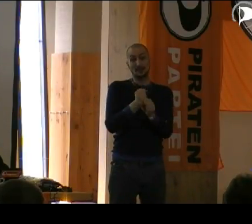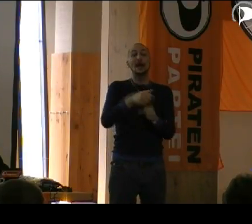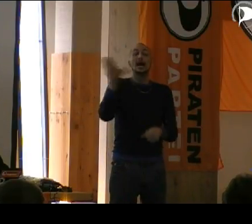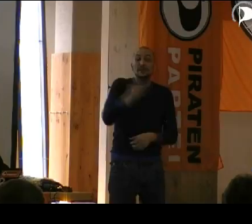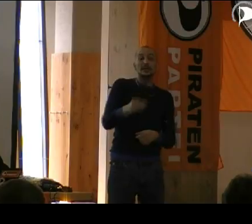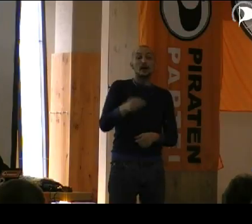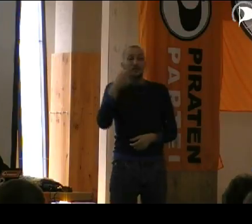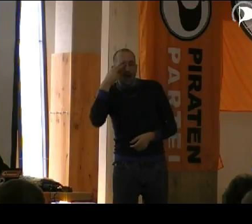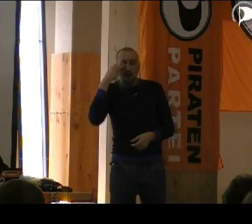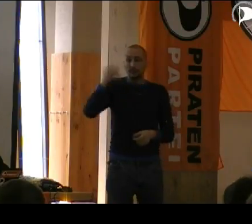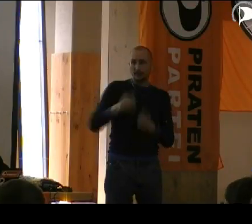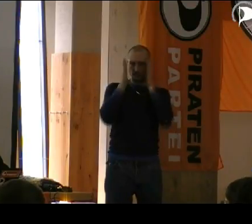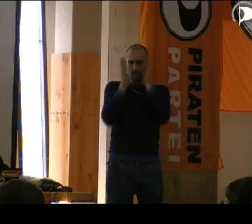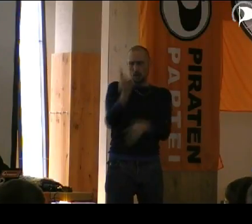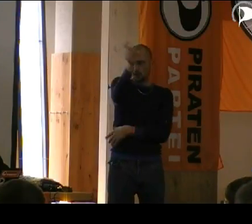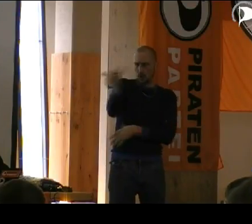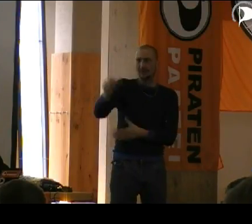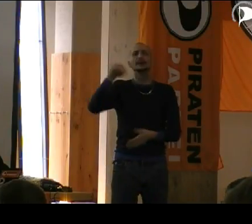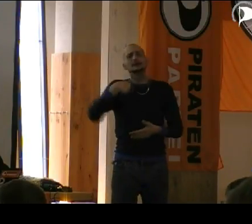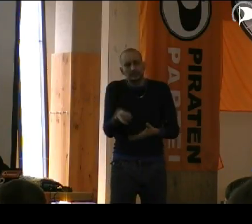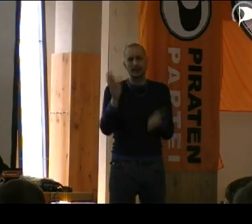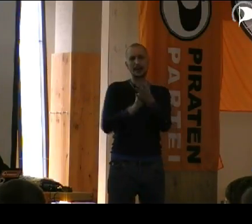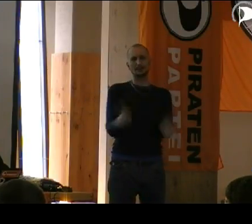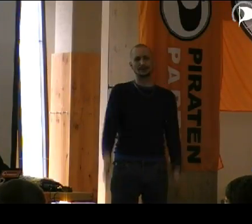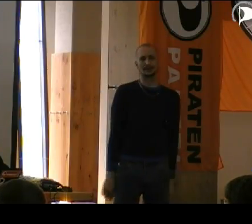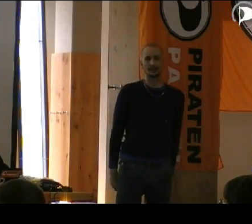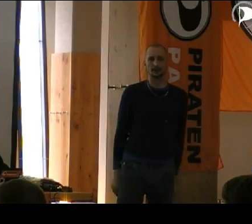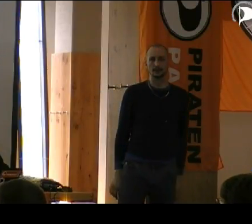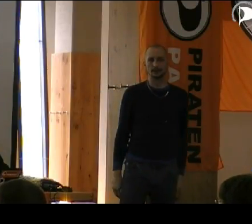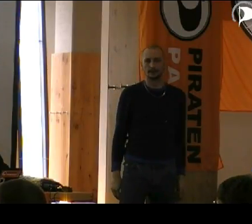piraten und dann habt ihr nach